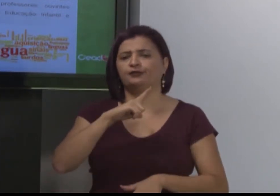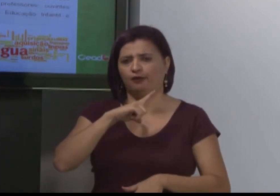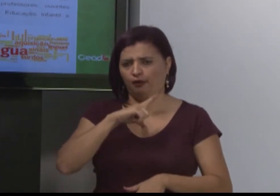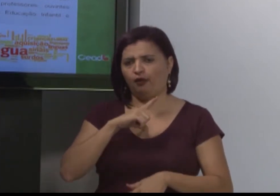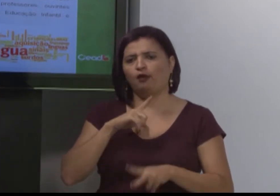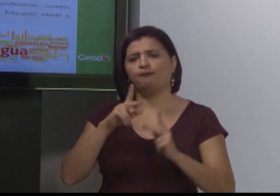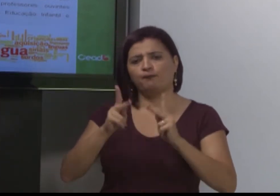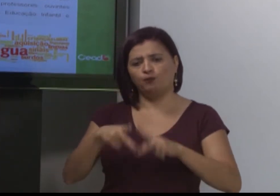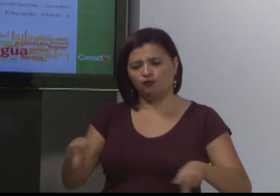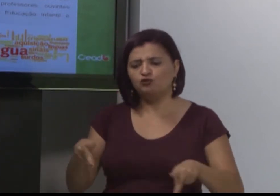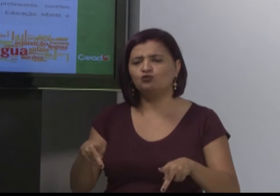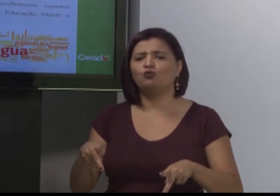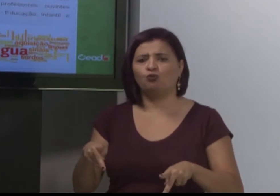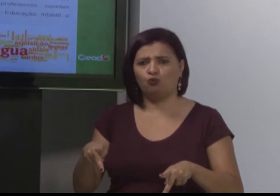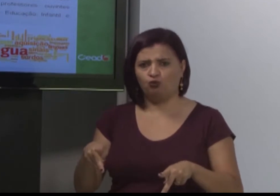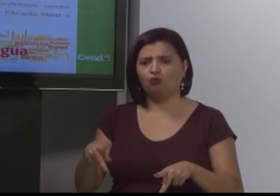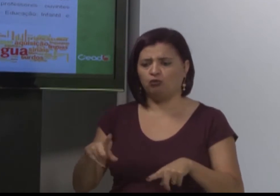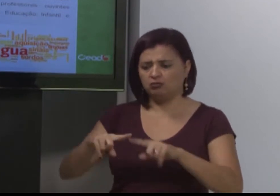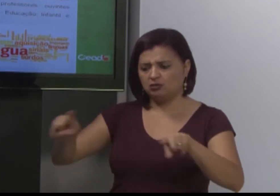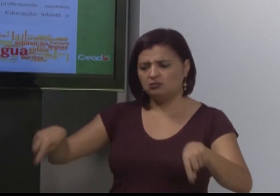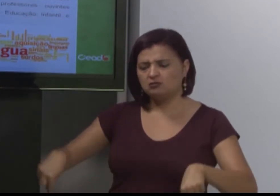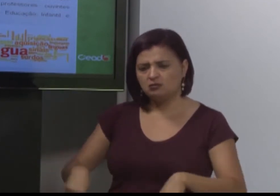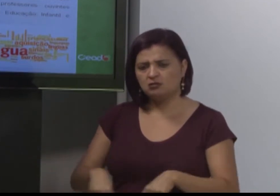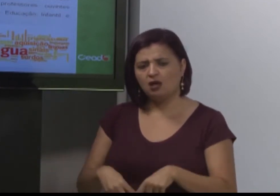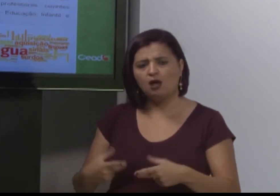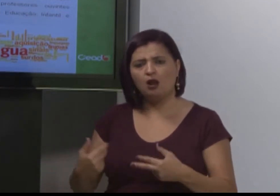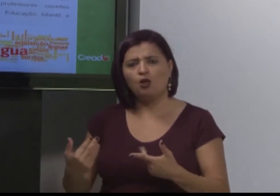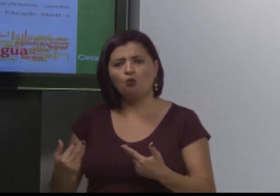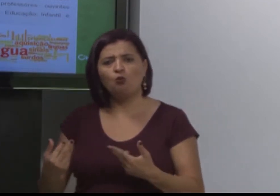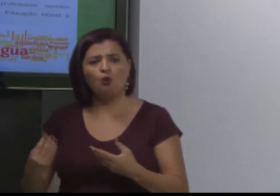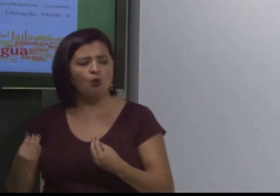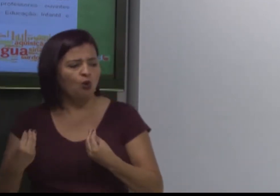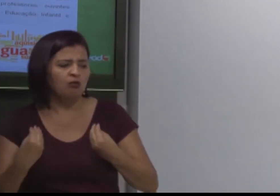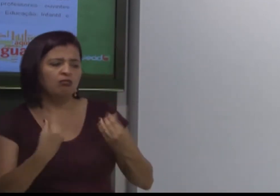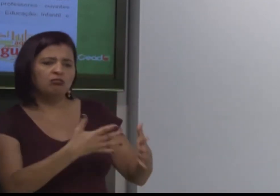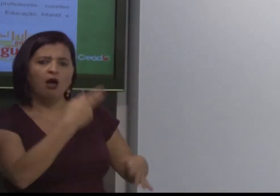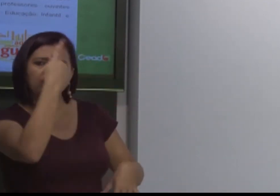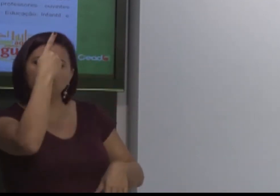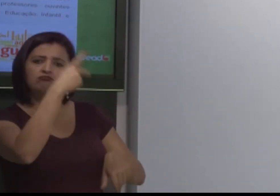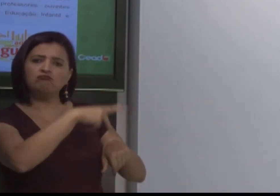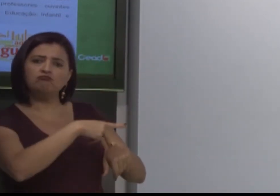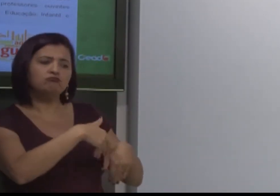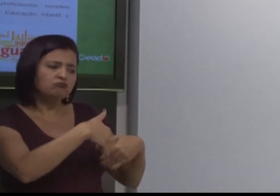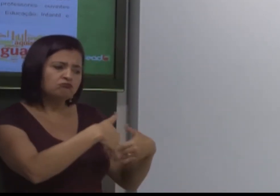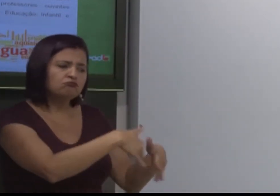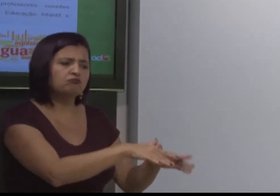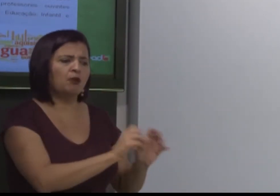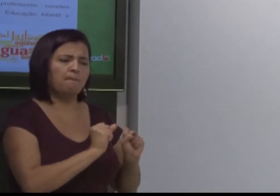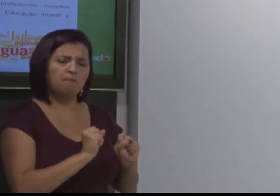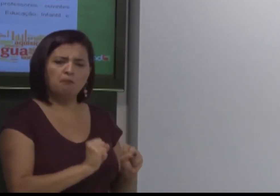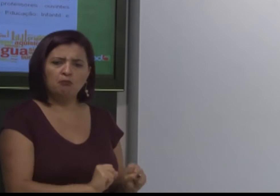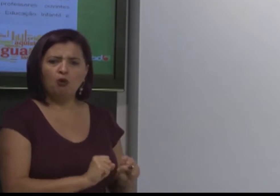há professores em sala de aula que dá autonomia, oferece